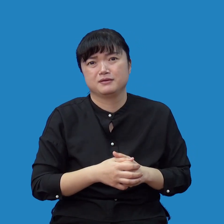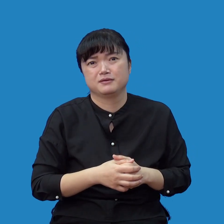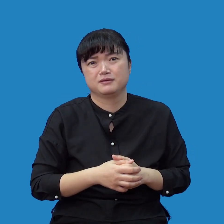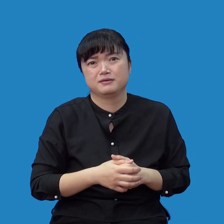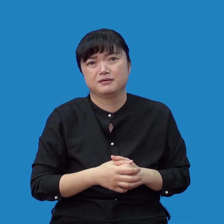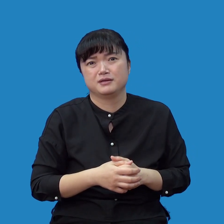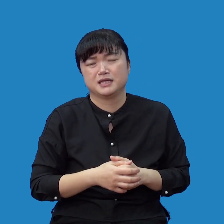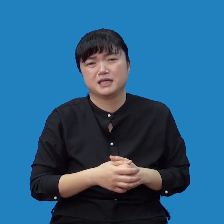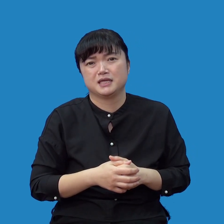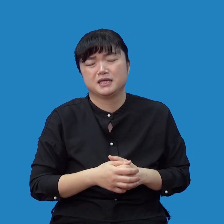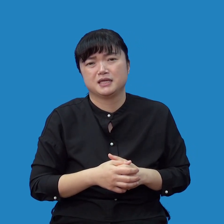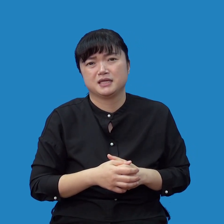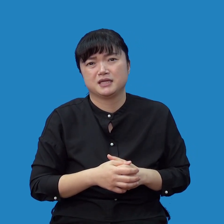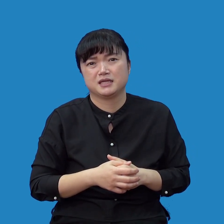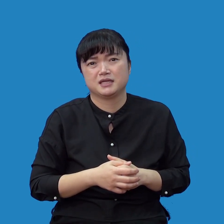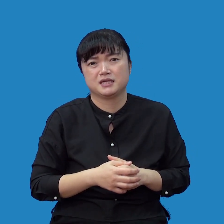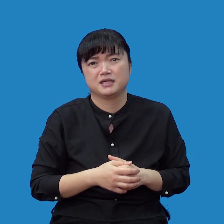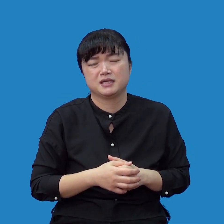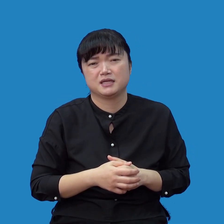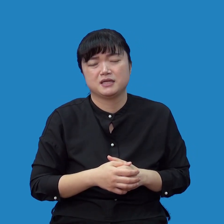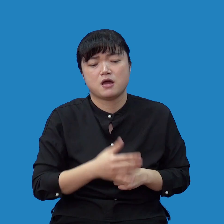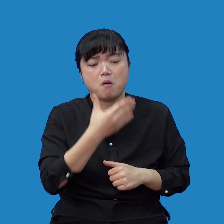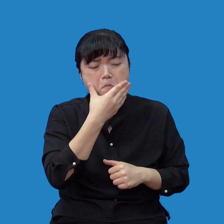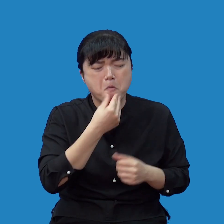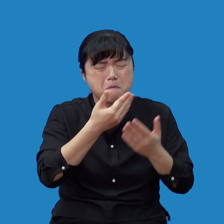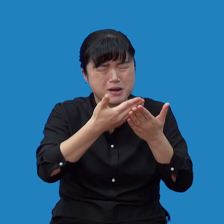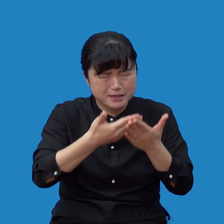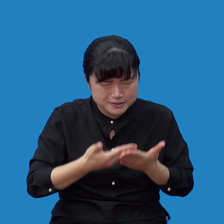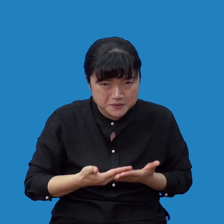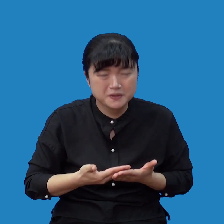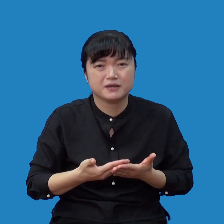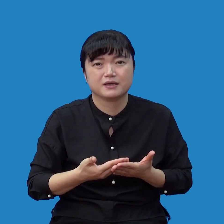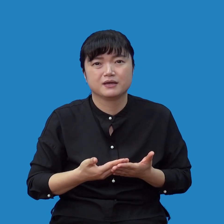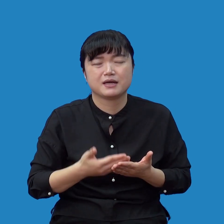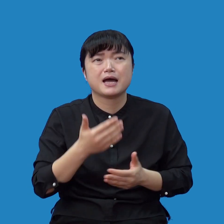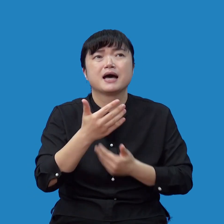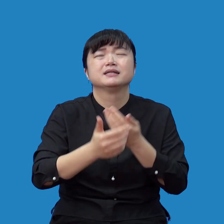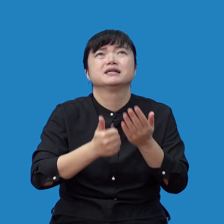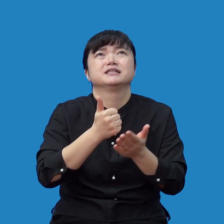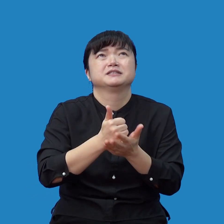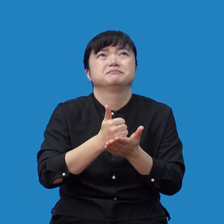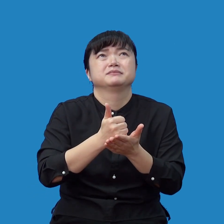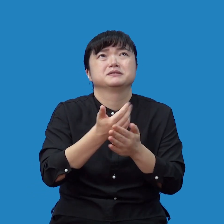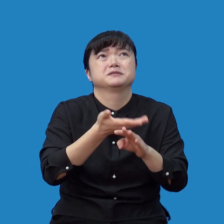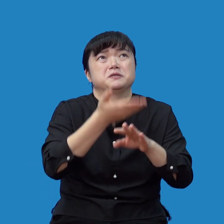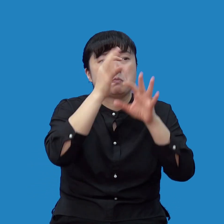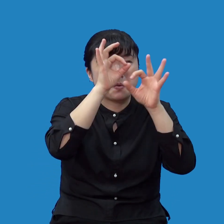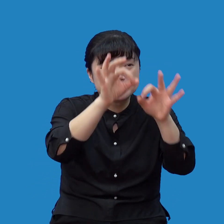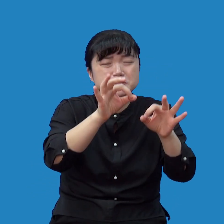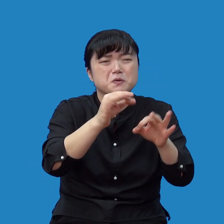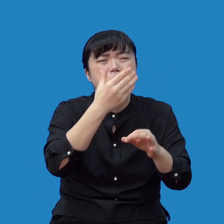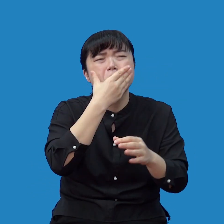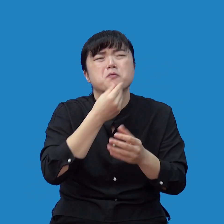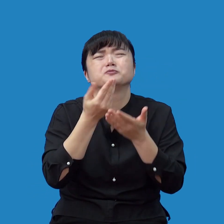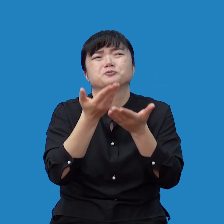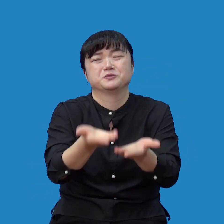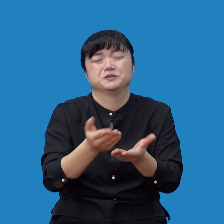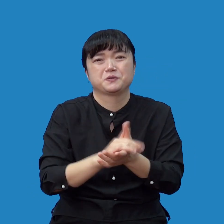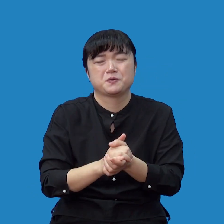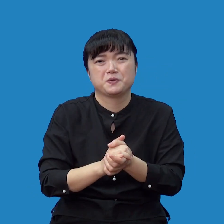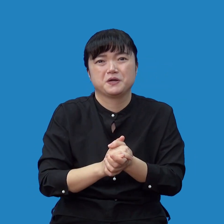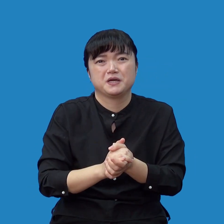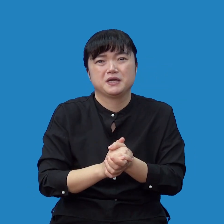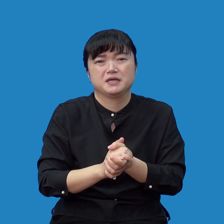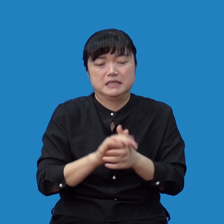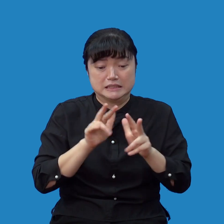부모와 윗대로부터 엄청난 복을 받아서, 그래서 하나님이 그 윗대를 보시고 우리들에게 복을 주셨고 우리가 그래서 지금의 이